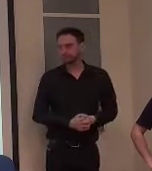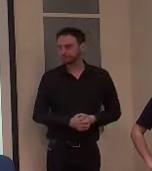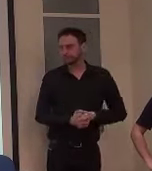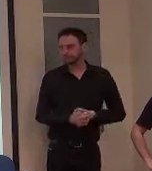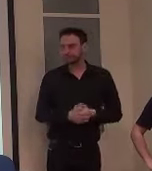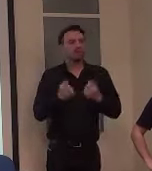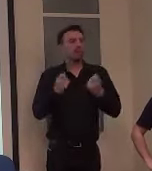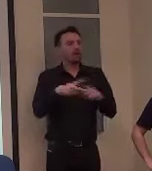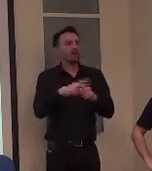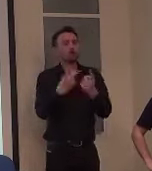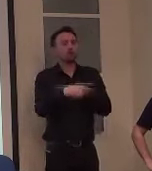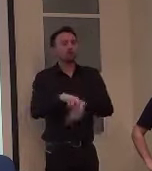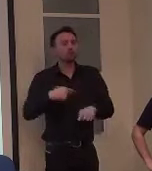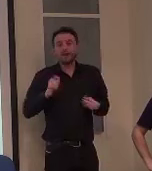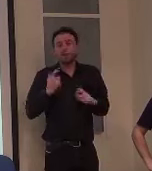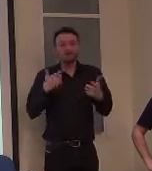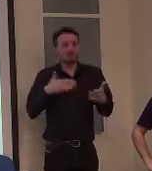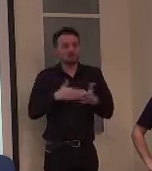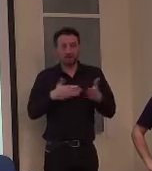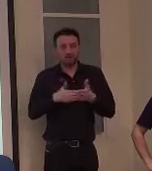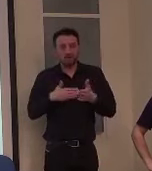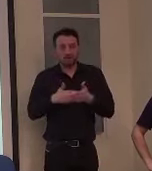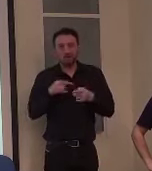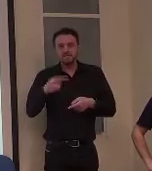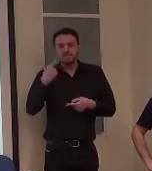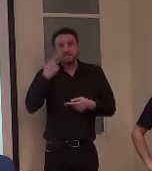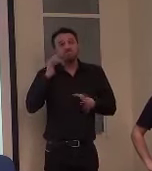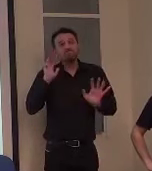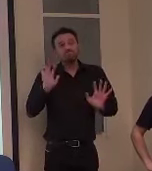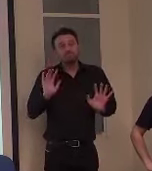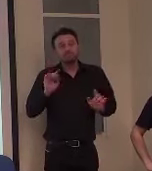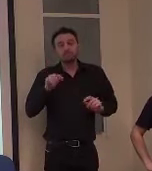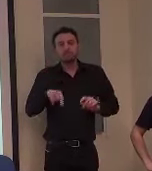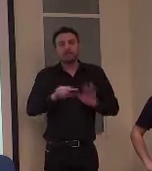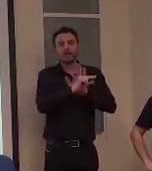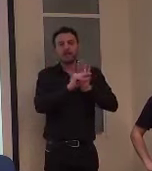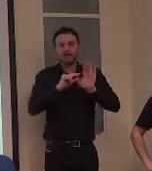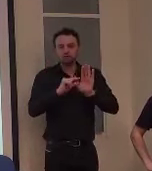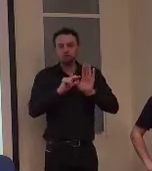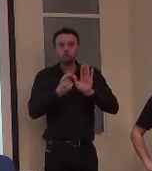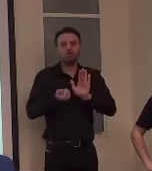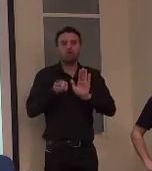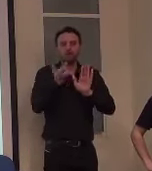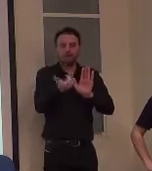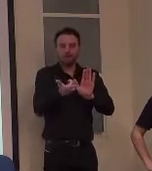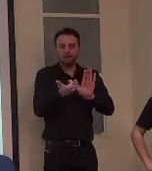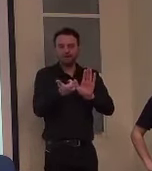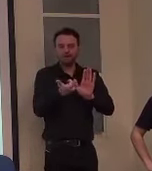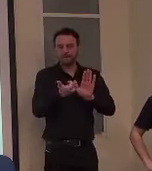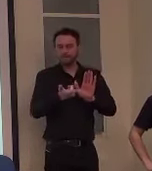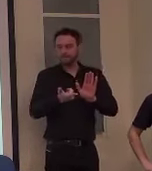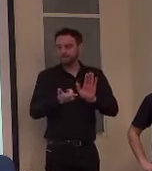con recursos para que no existan madre pero la resolución viene como